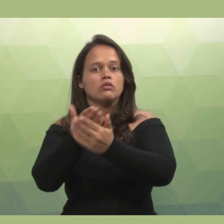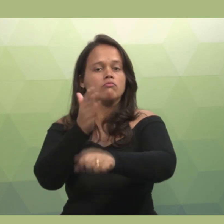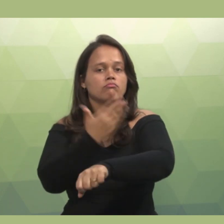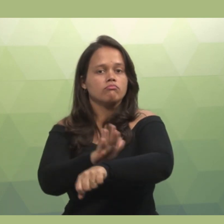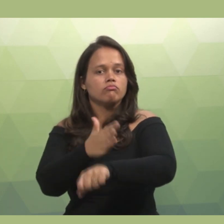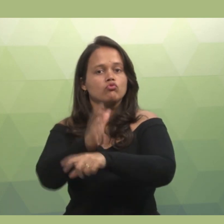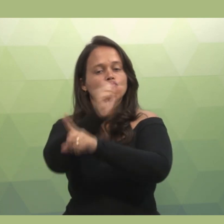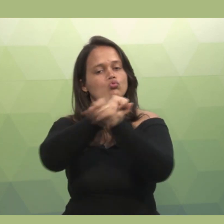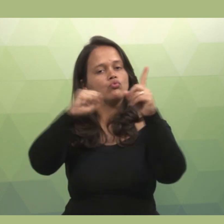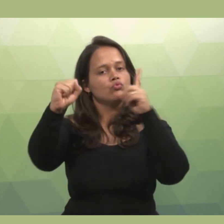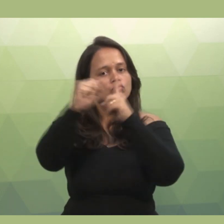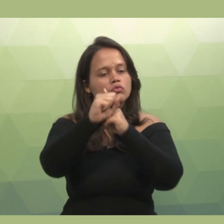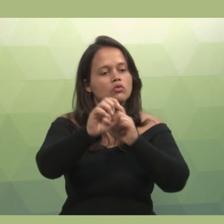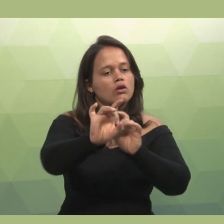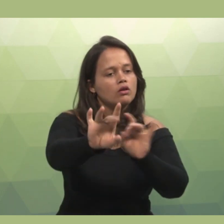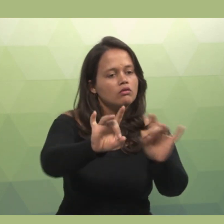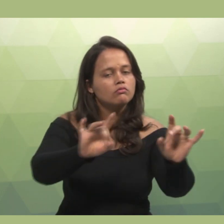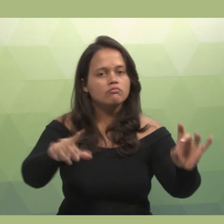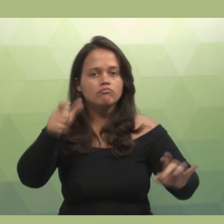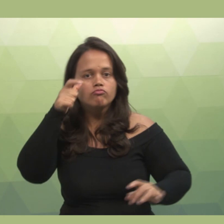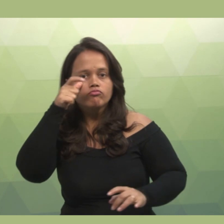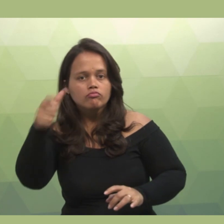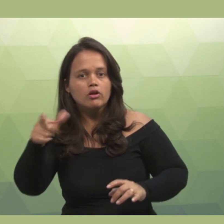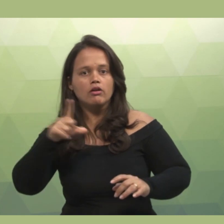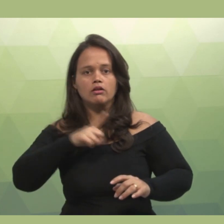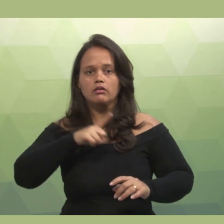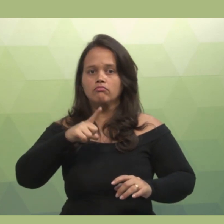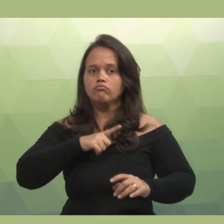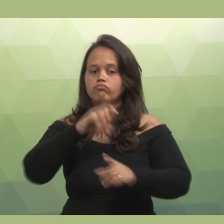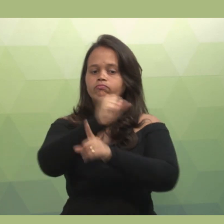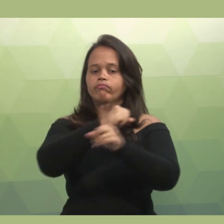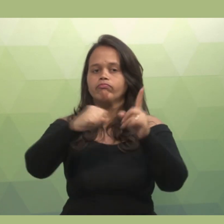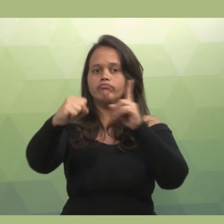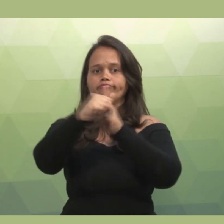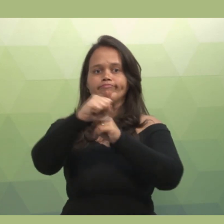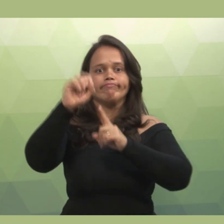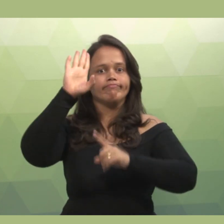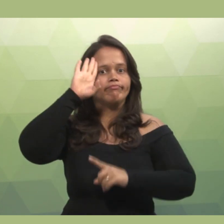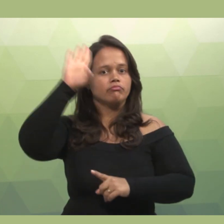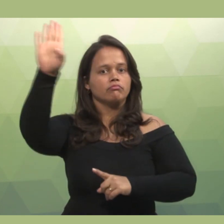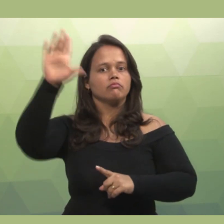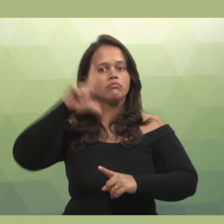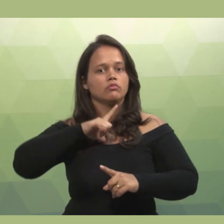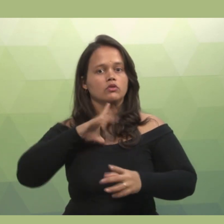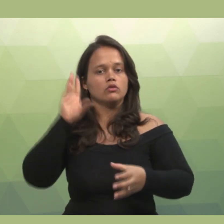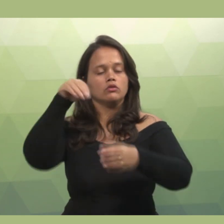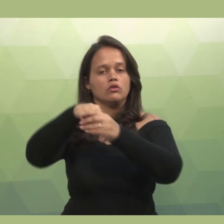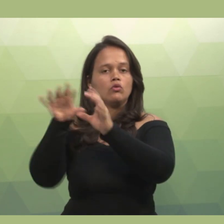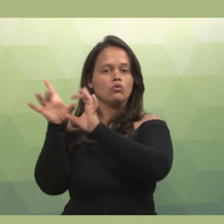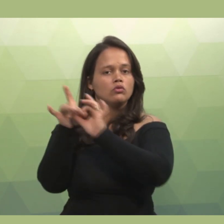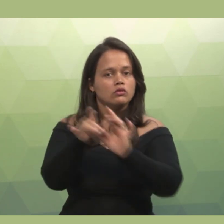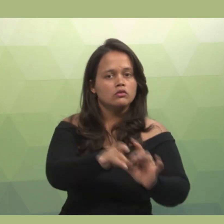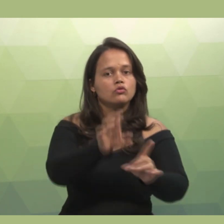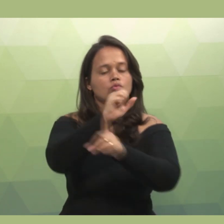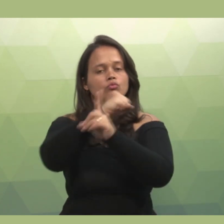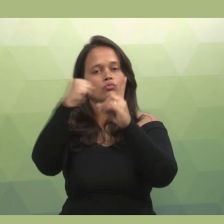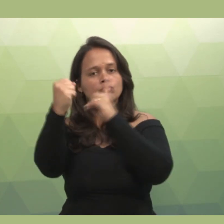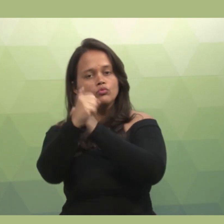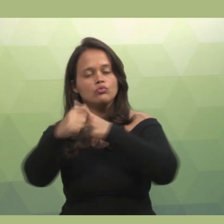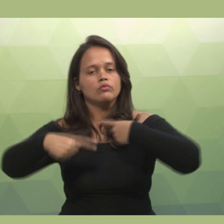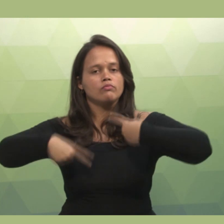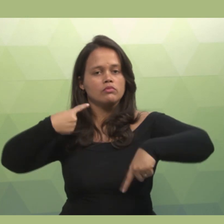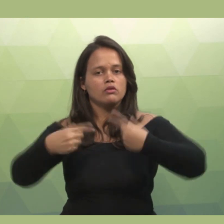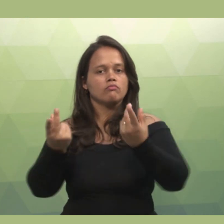social essencial ao contexto sociopolítico e econômico. Assim, a disciplina Estrutura e Funcionamento da